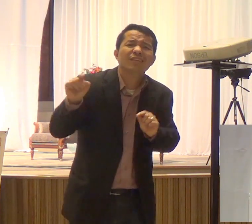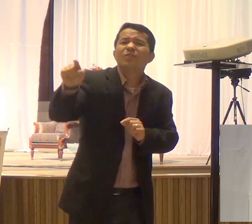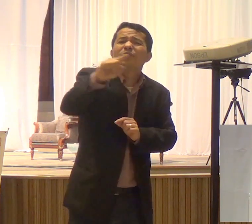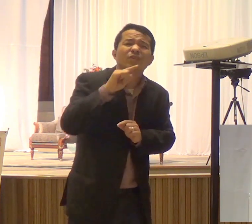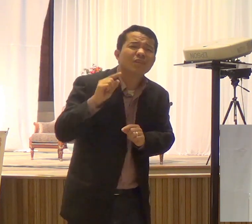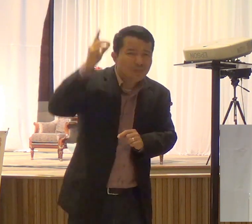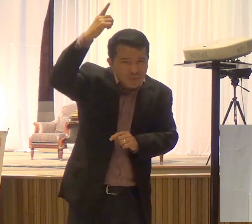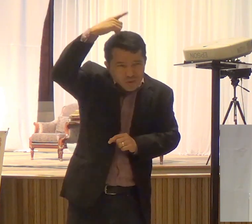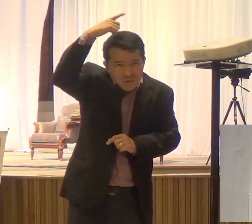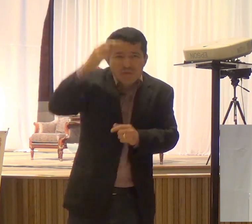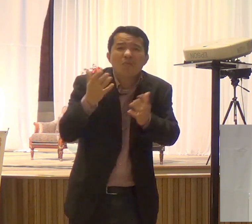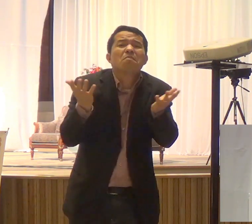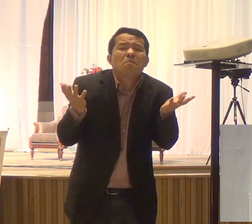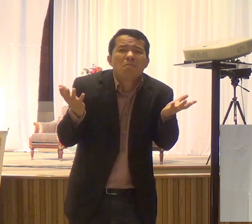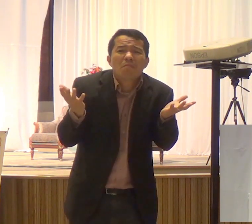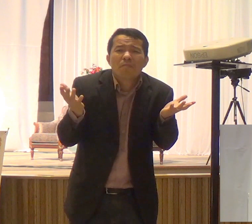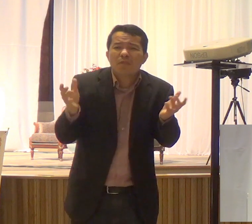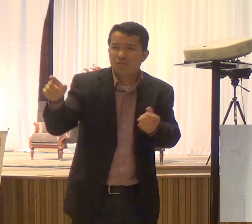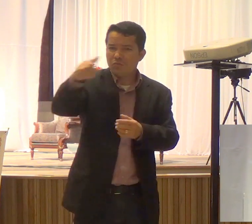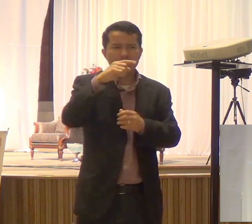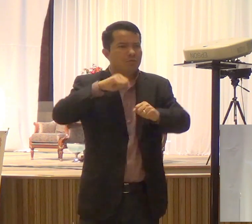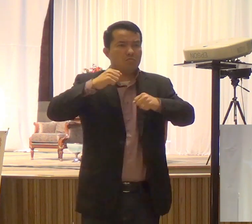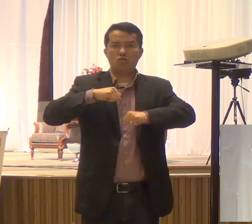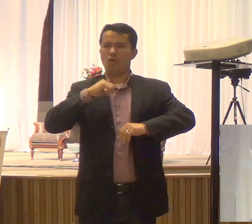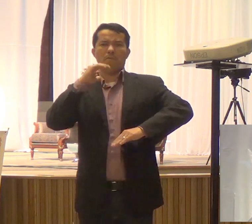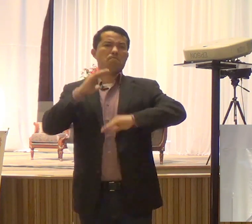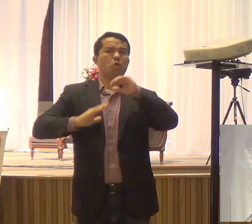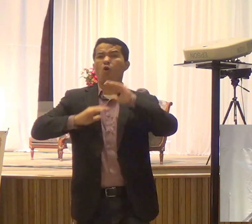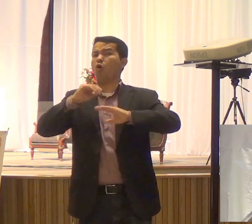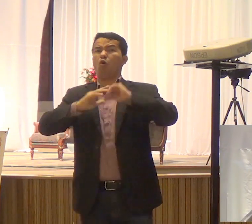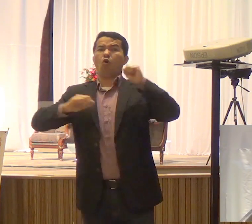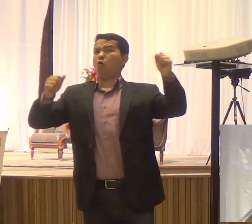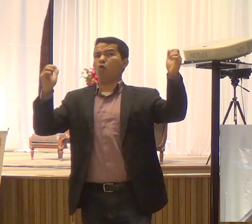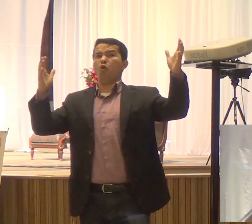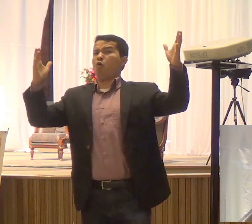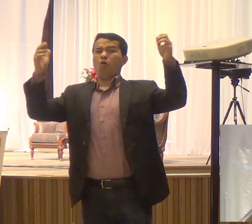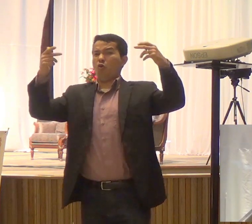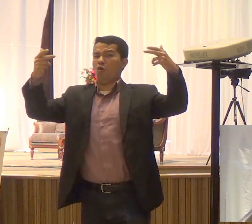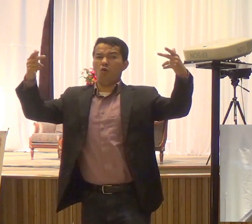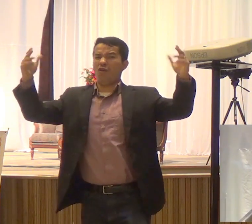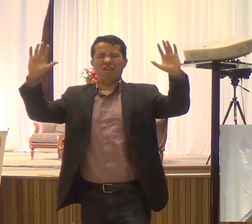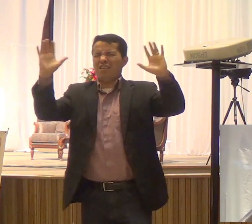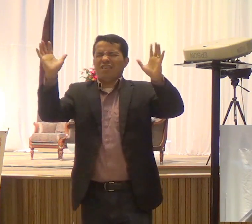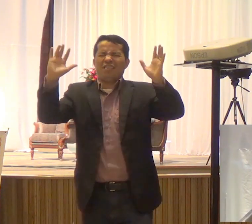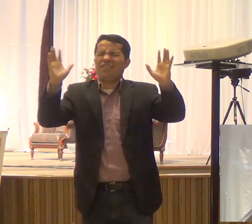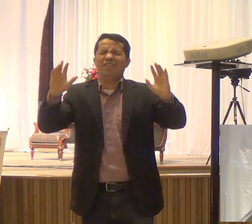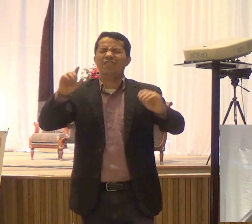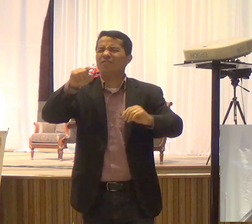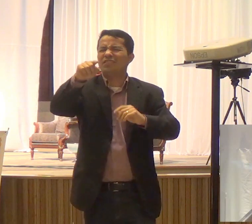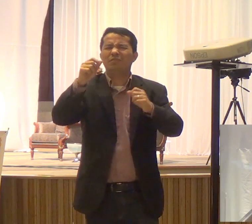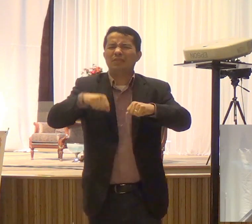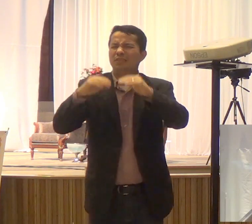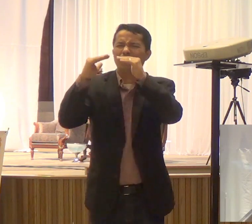pessoas? Você não precisa ser bom o suficiente, você só precisa ser aquilo que Deus te fez